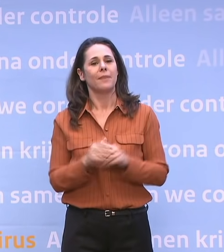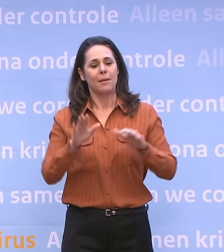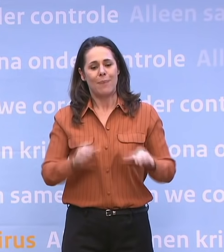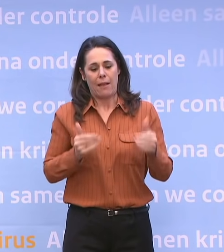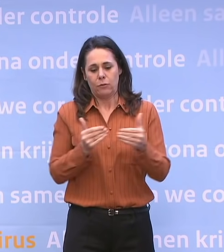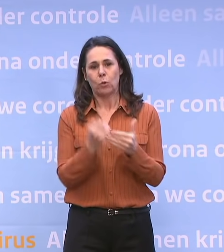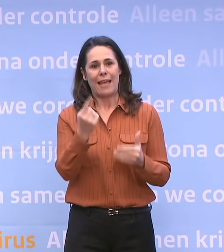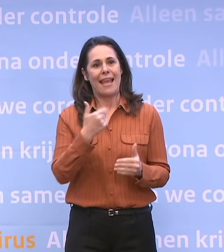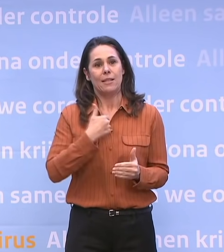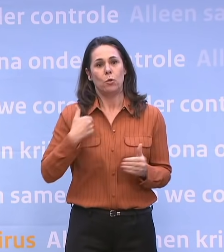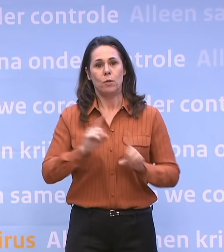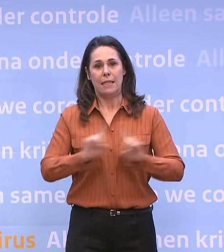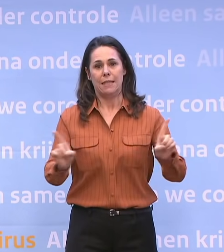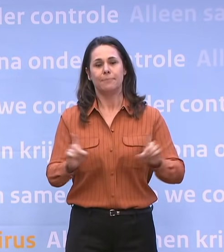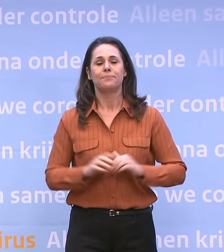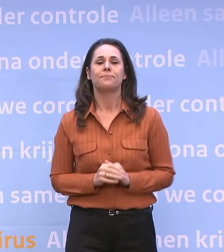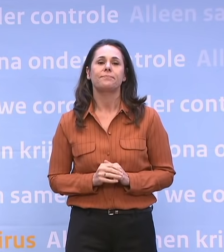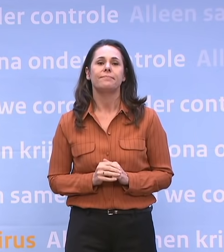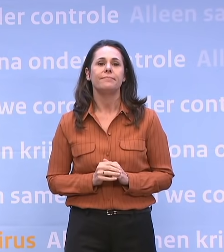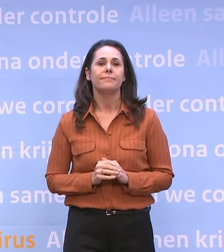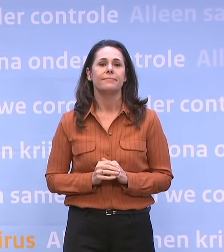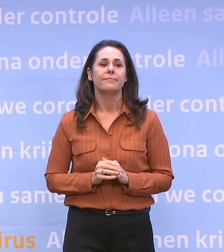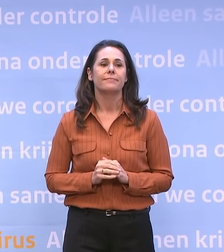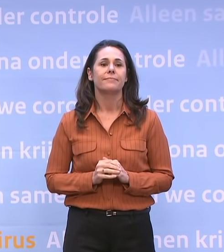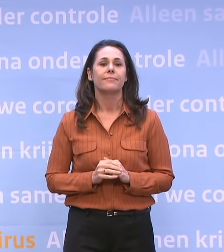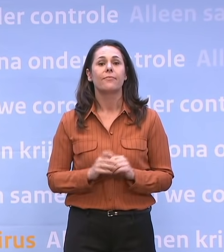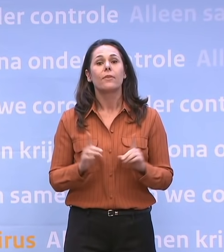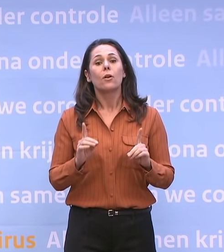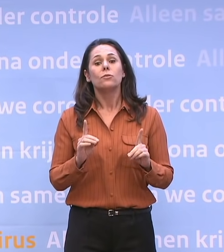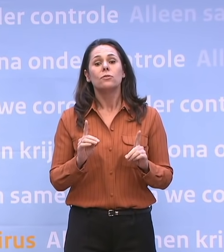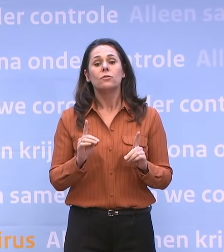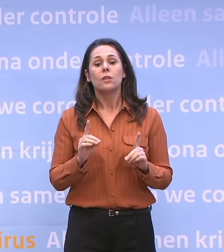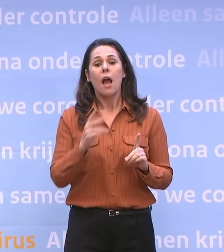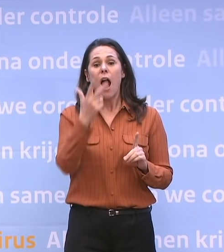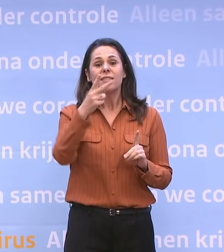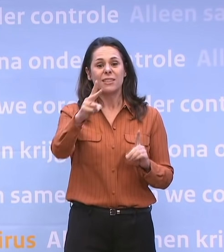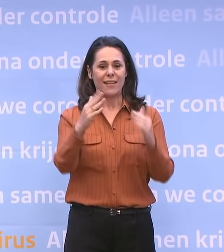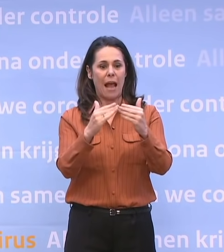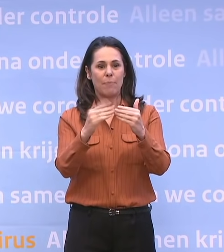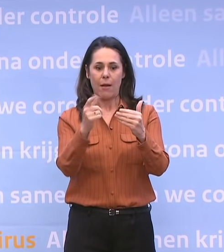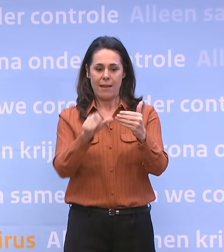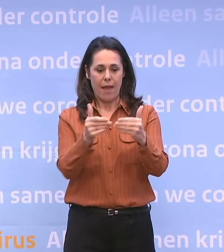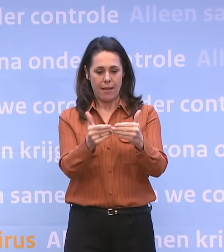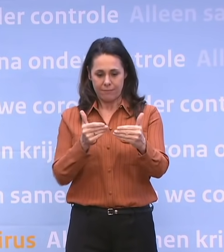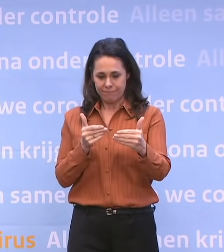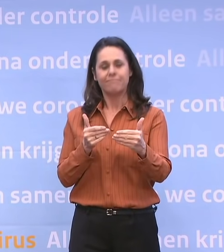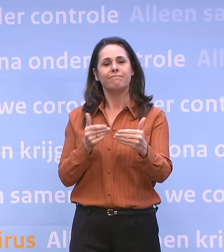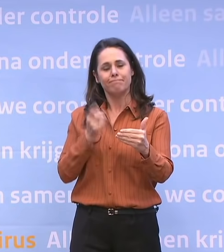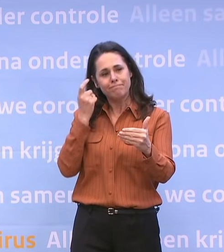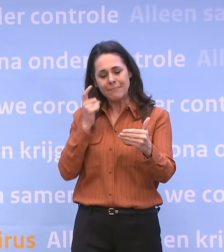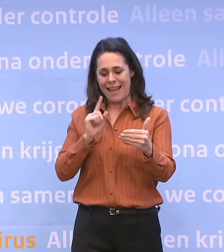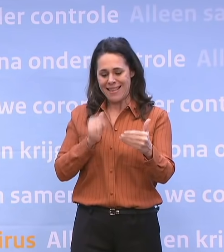1 juni verboden. We zullen een week voor 28 april een nieuw besluit nemen over het vervolg